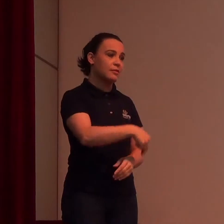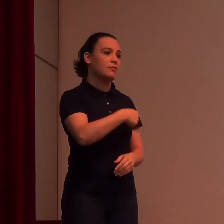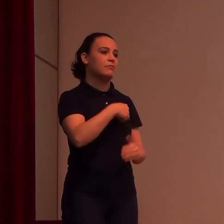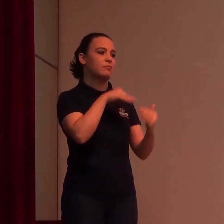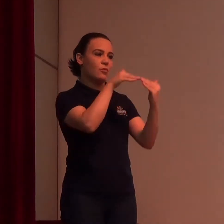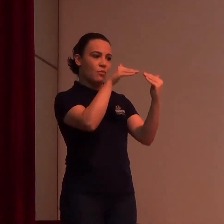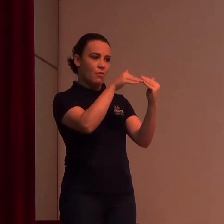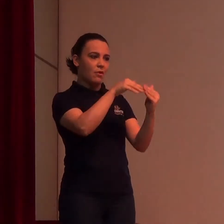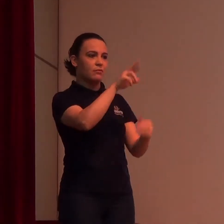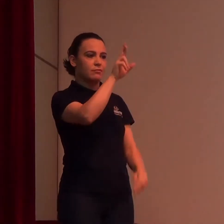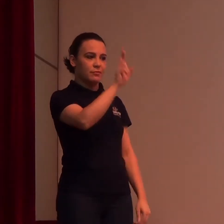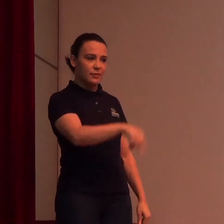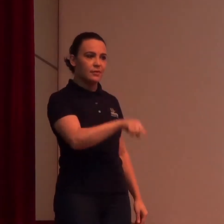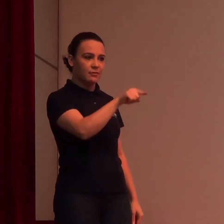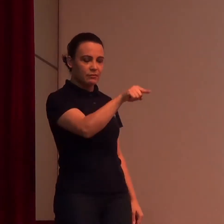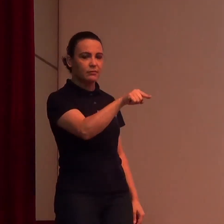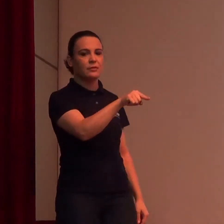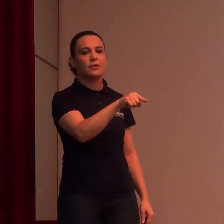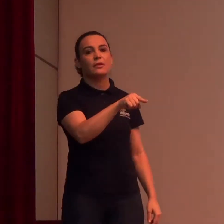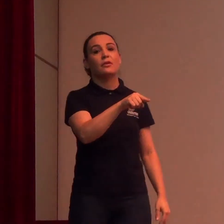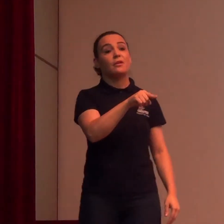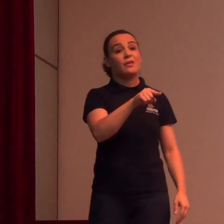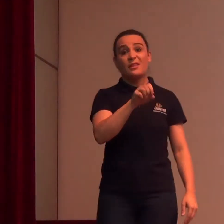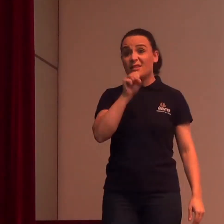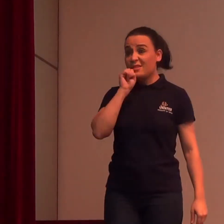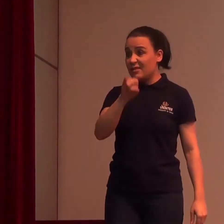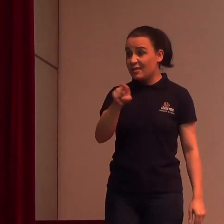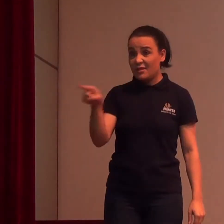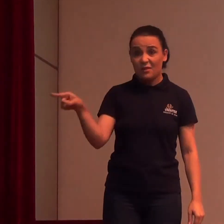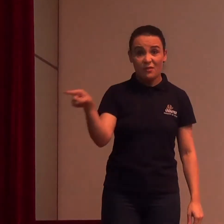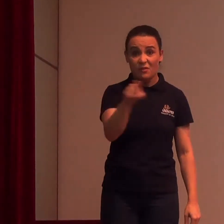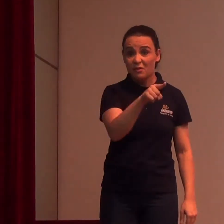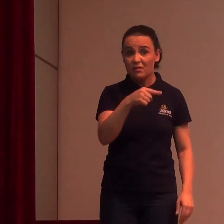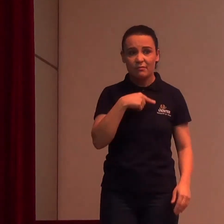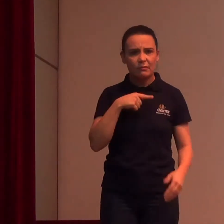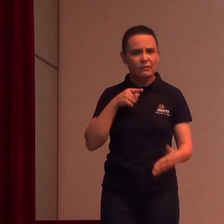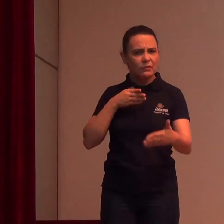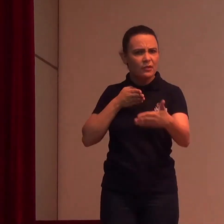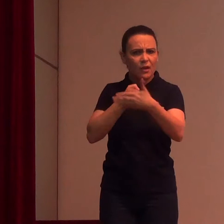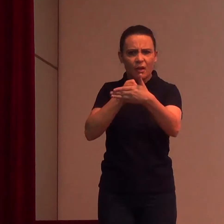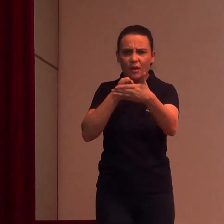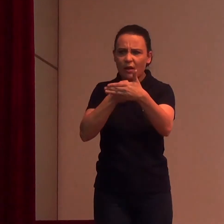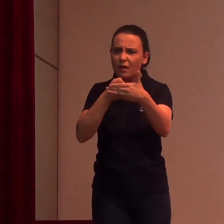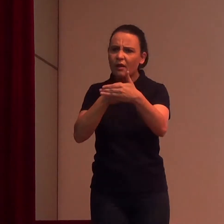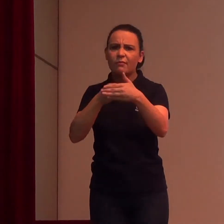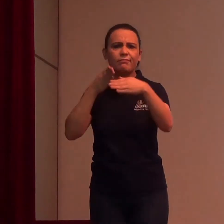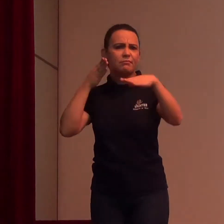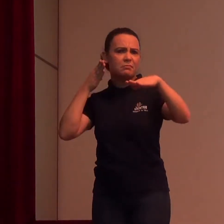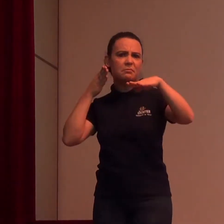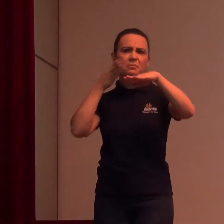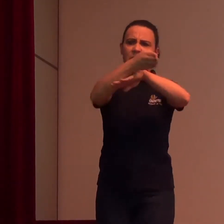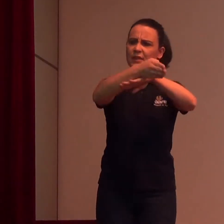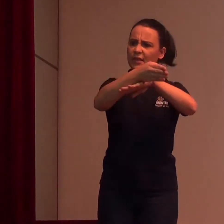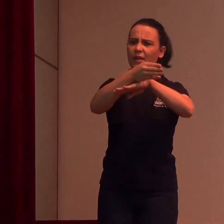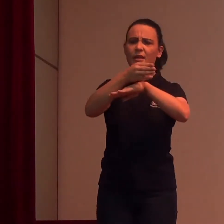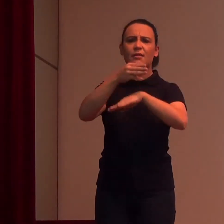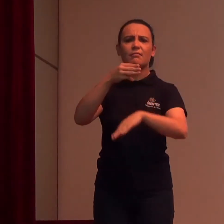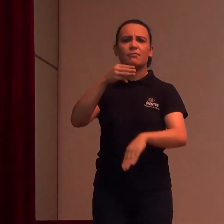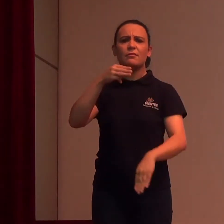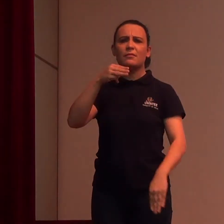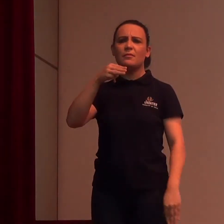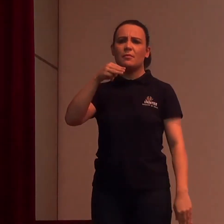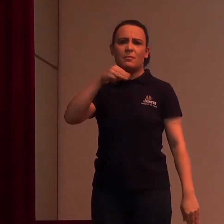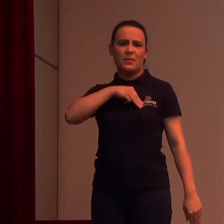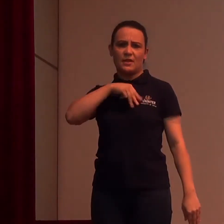sempre fala, olha, vai no Ministério Público, você precisa começar, é aquilo que o desembargador falou, às vezes você vai, só você lá